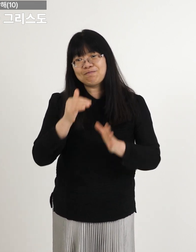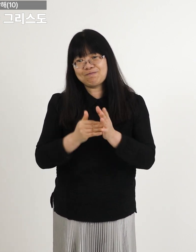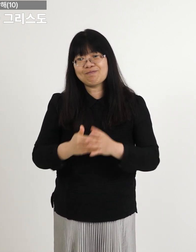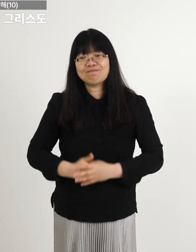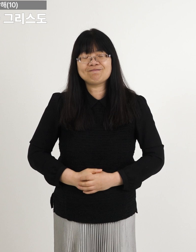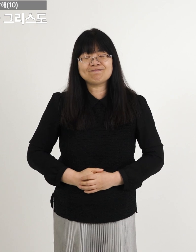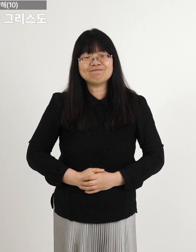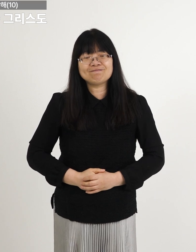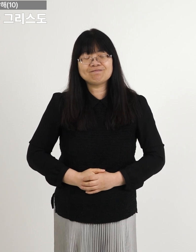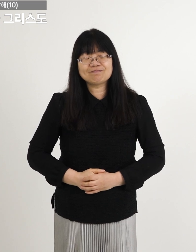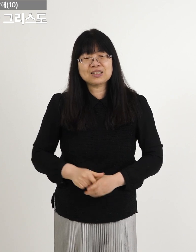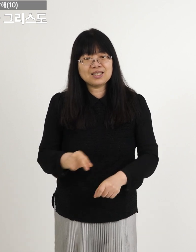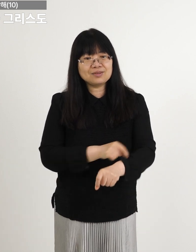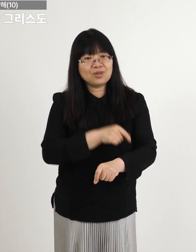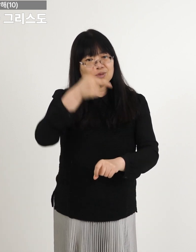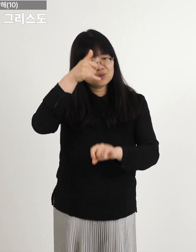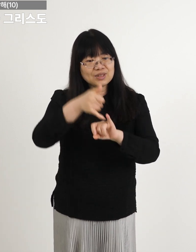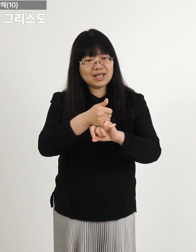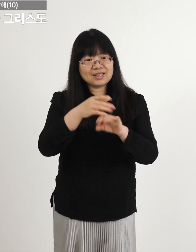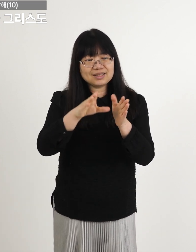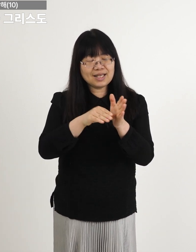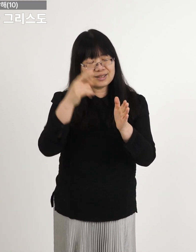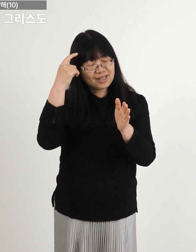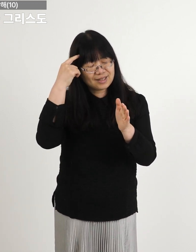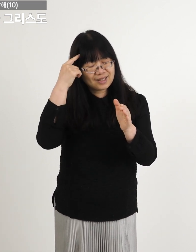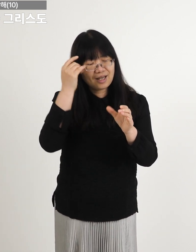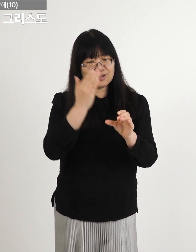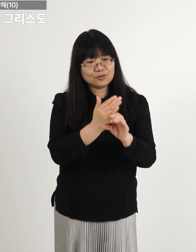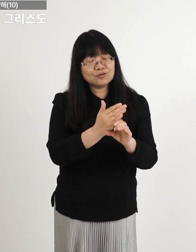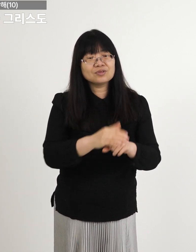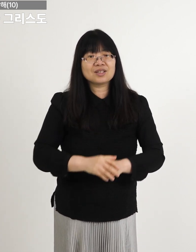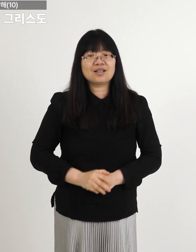특별히 구약시대 사람들의 인식 속에